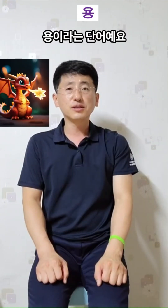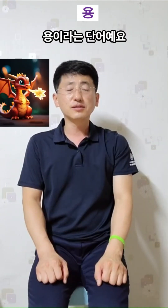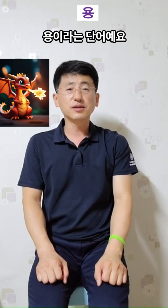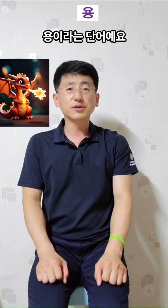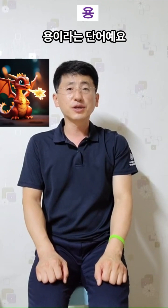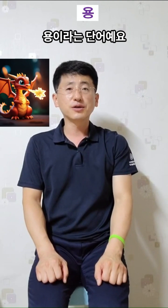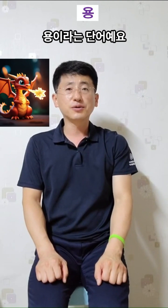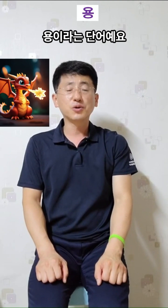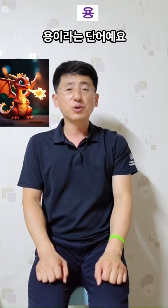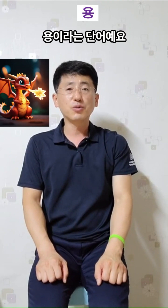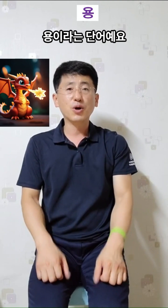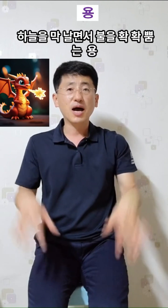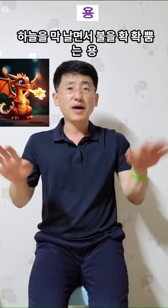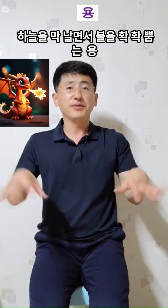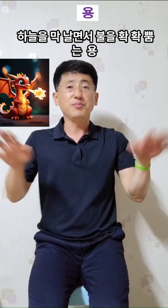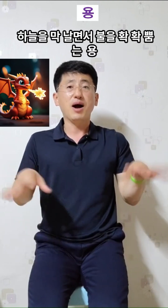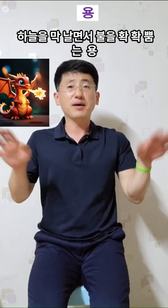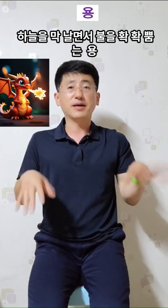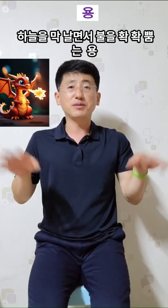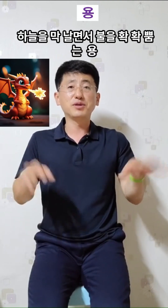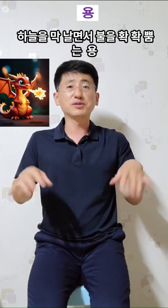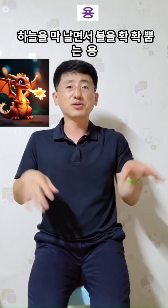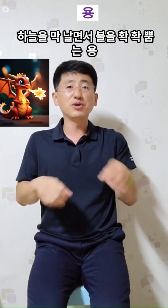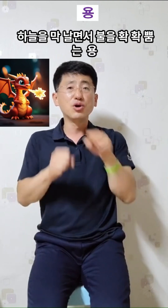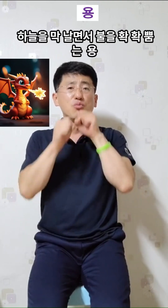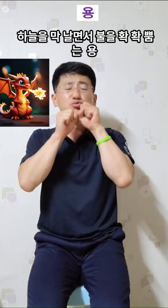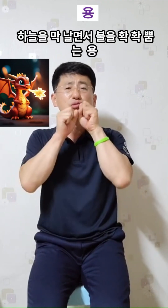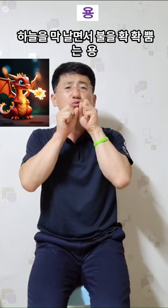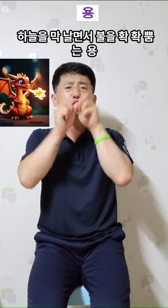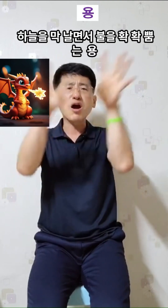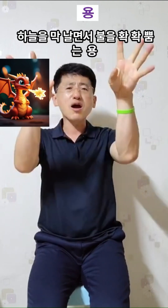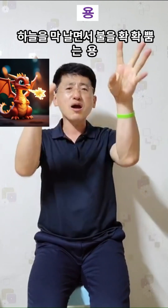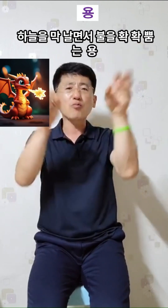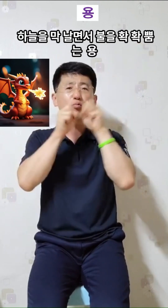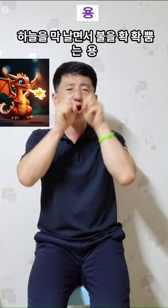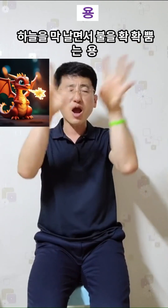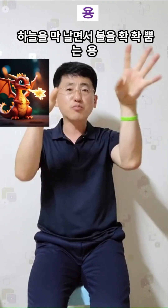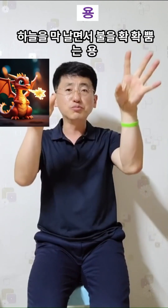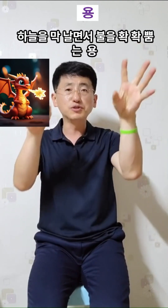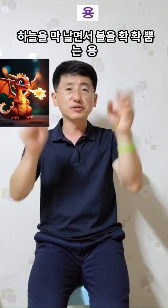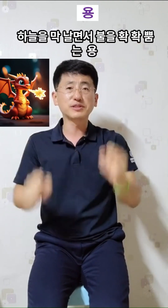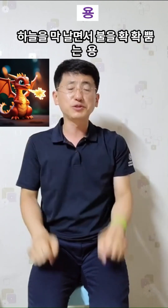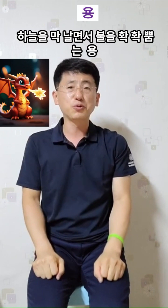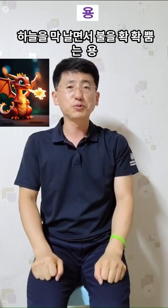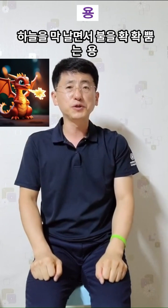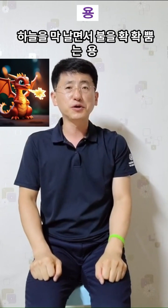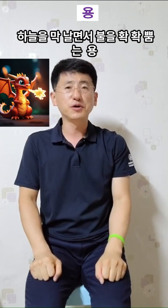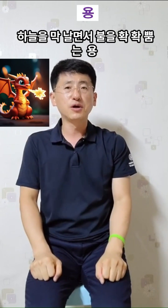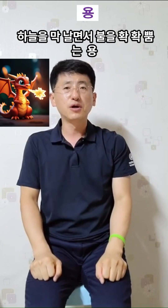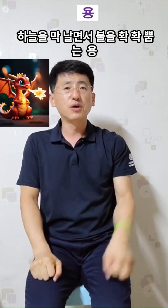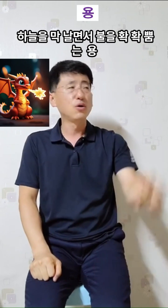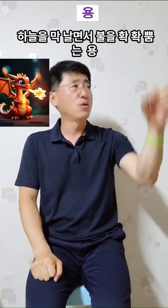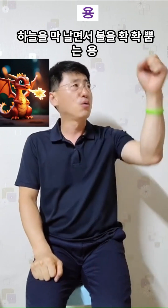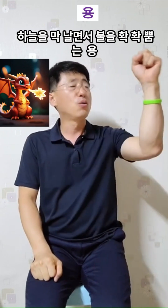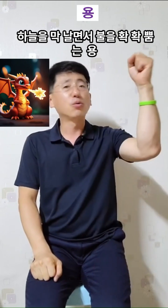용이라는 단어예요. 뭐 하늘을 막 날면서 불을 확 뿜는 그 용녀.